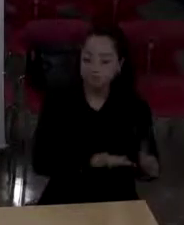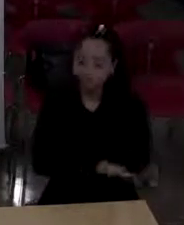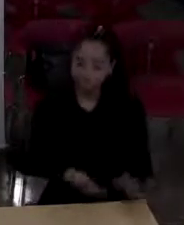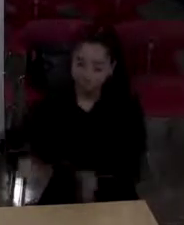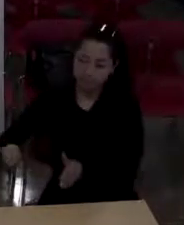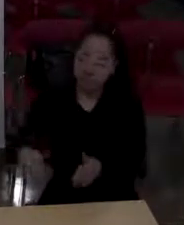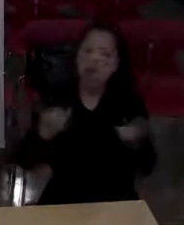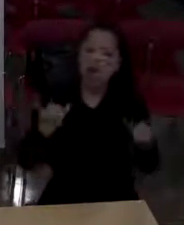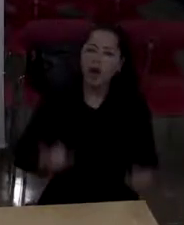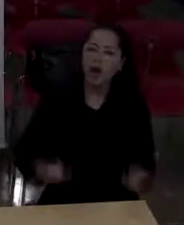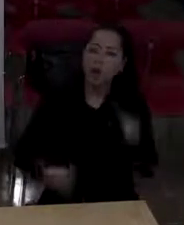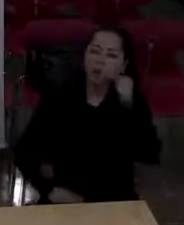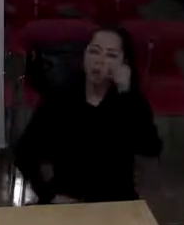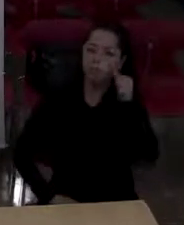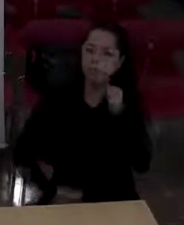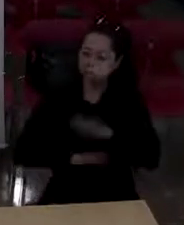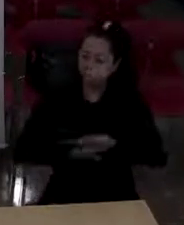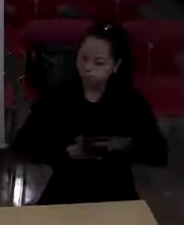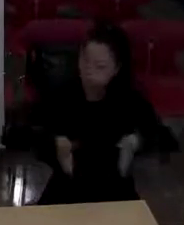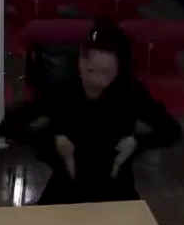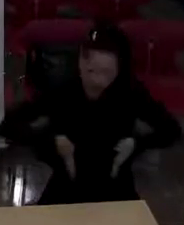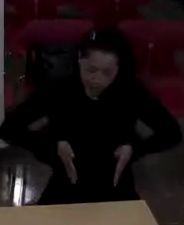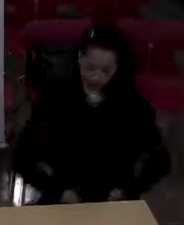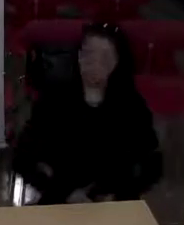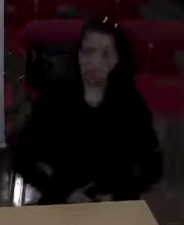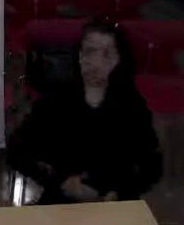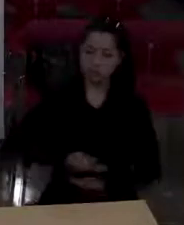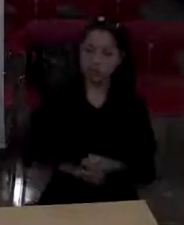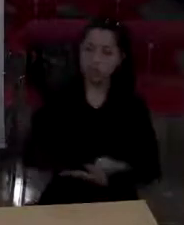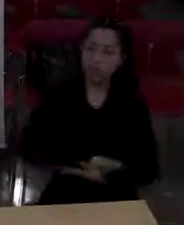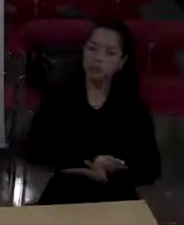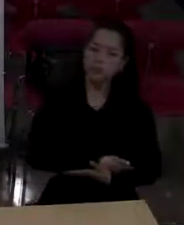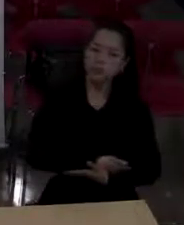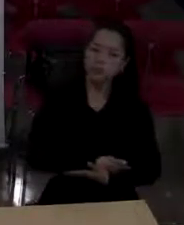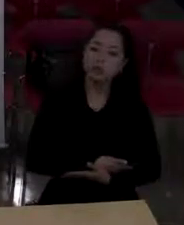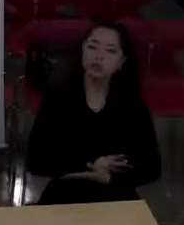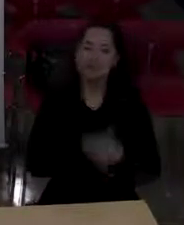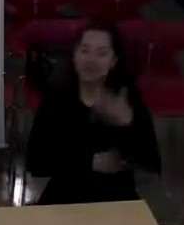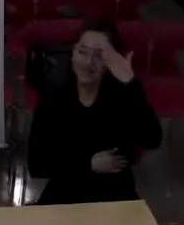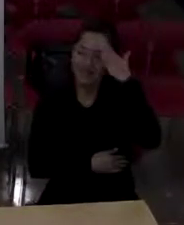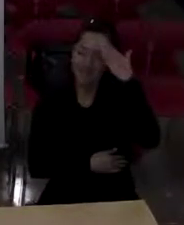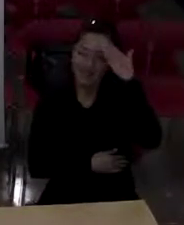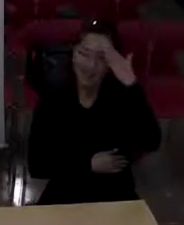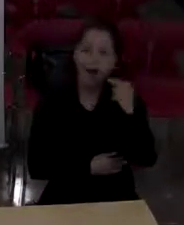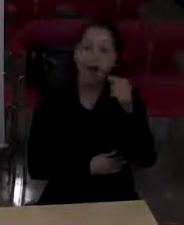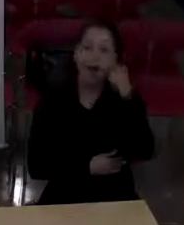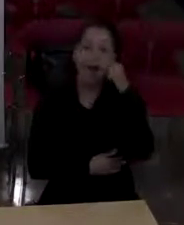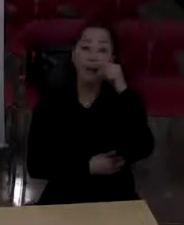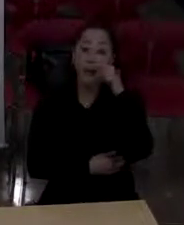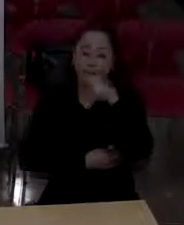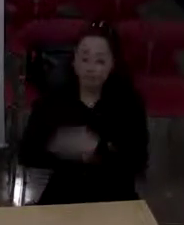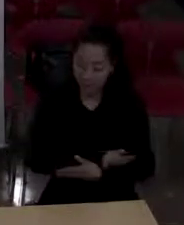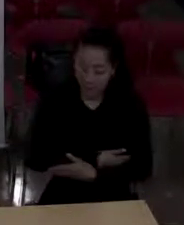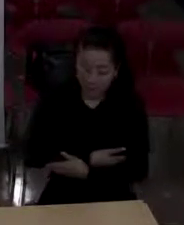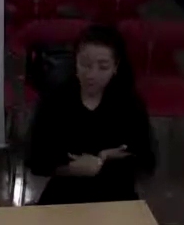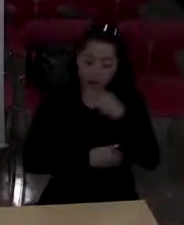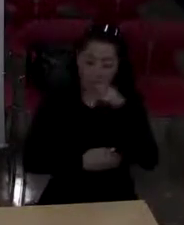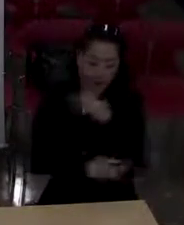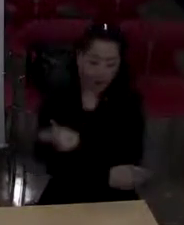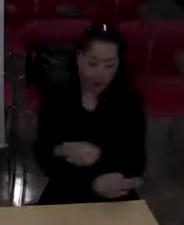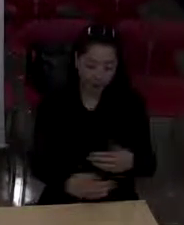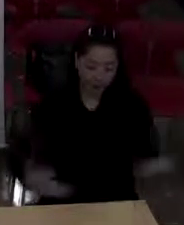al mundo, por lo cual se requiere que en todos los entornos en los que inicia el recorrido de su vida se impulse y se avive su